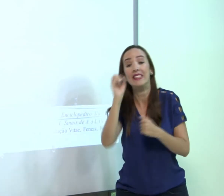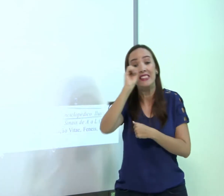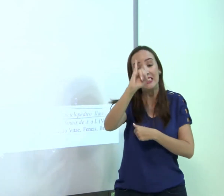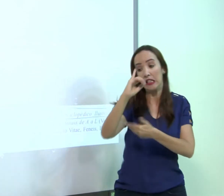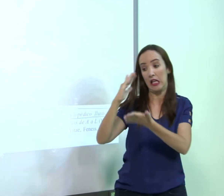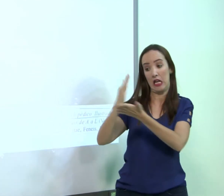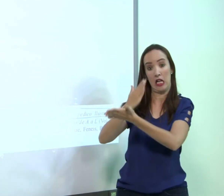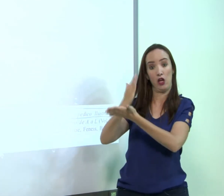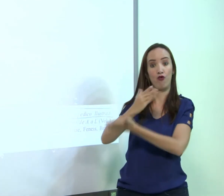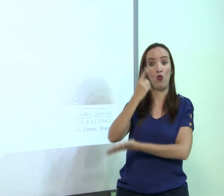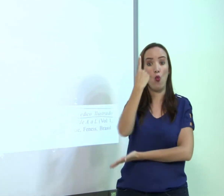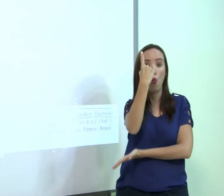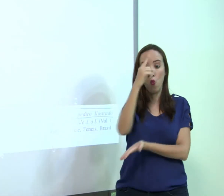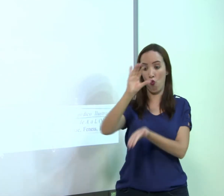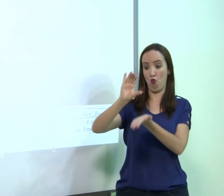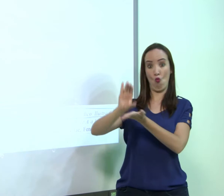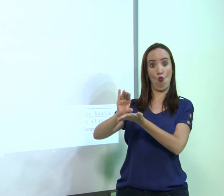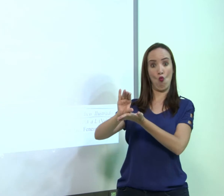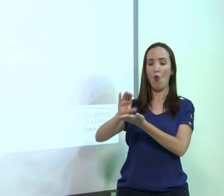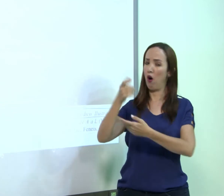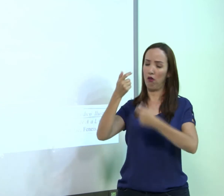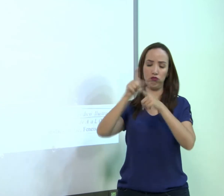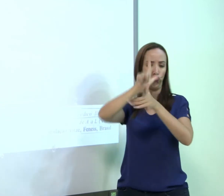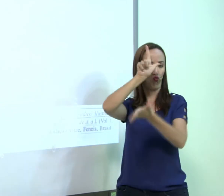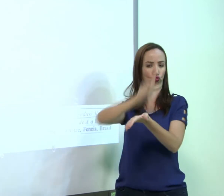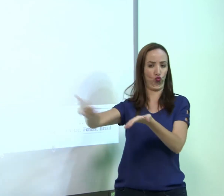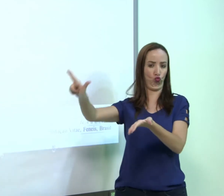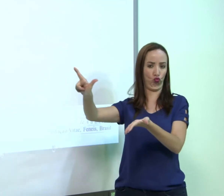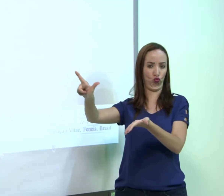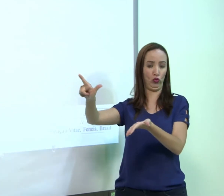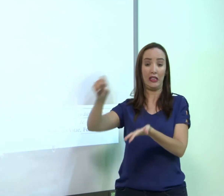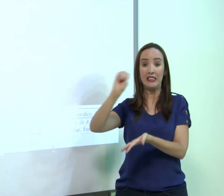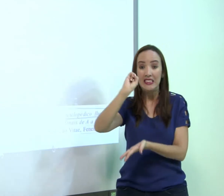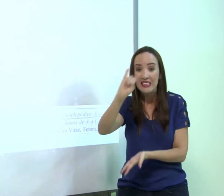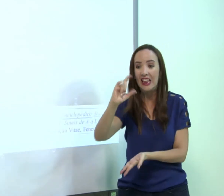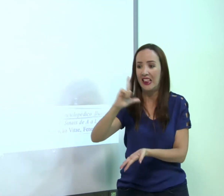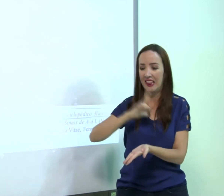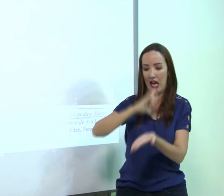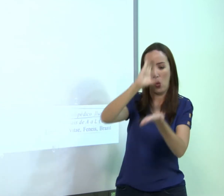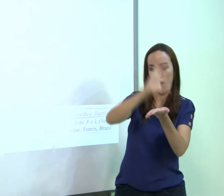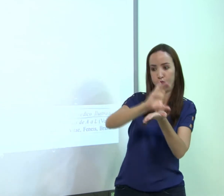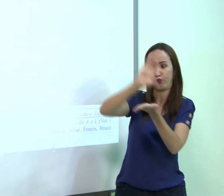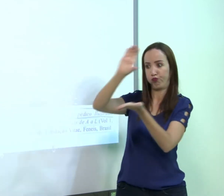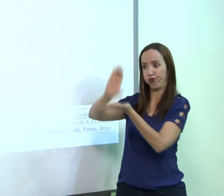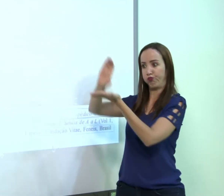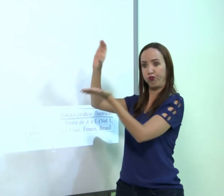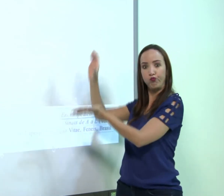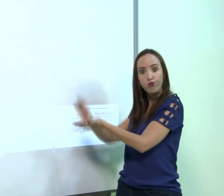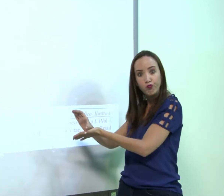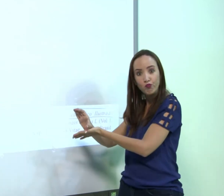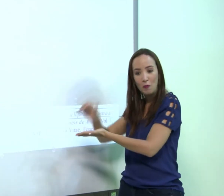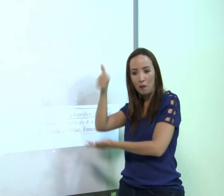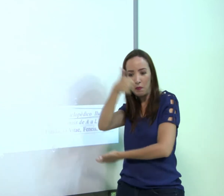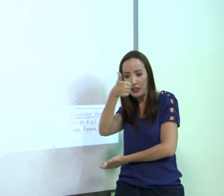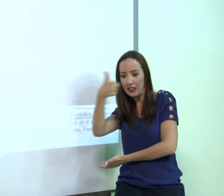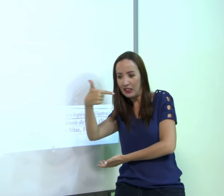deve colocar qual das edições? O primeiro? O segundo?